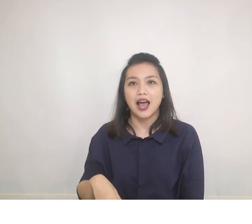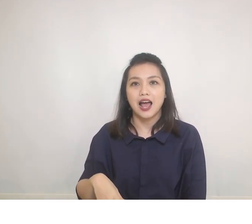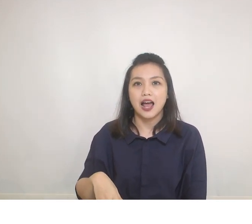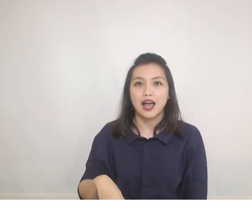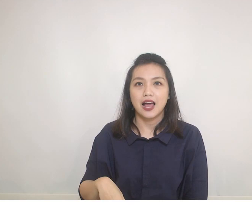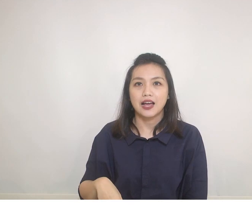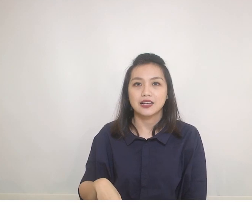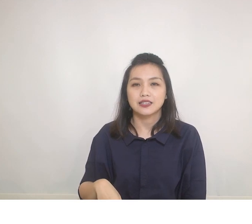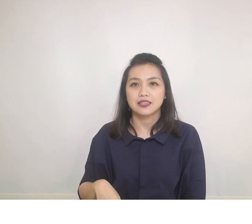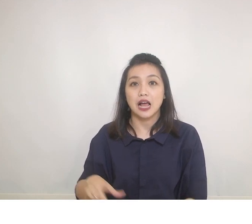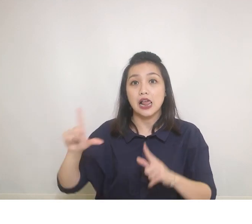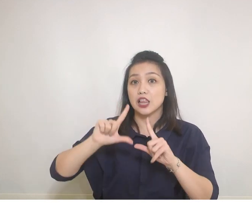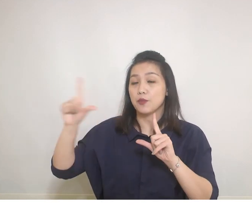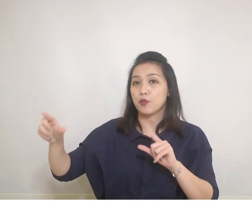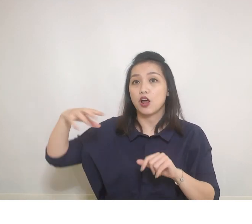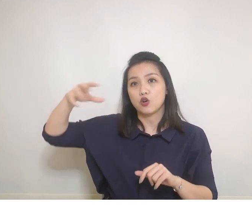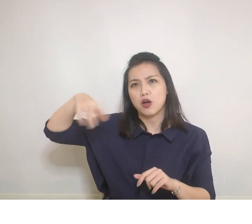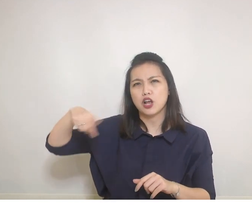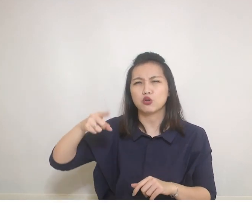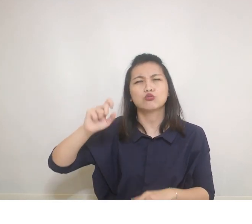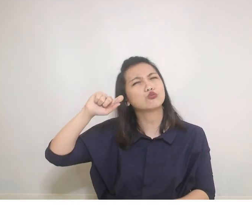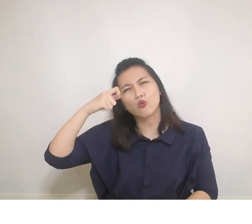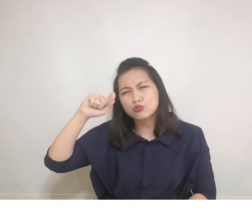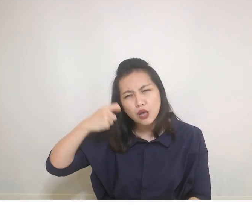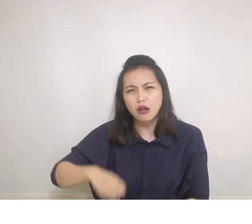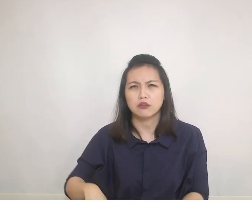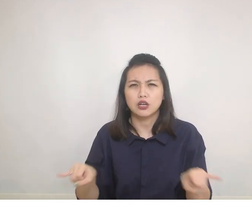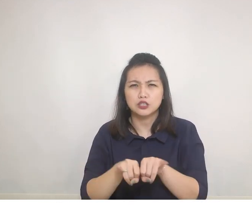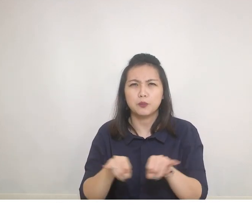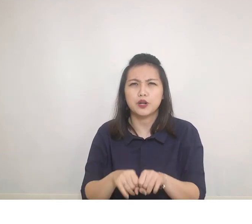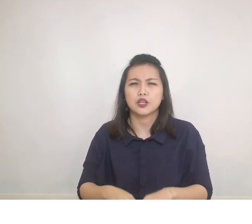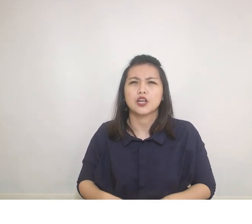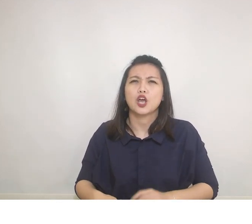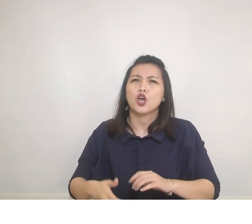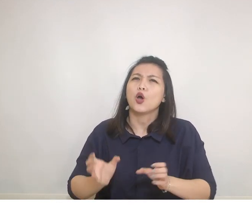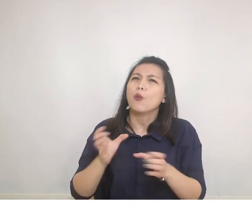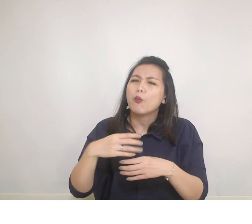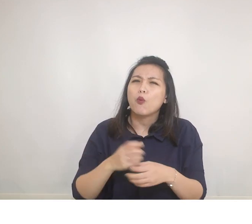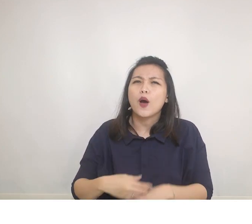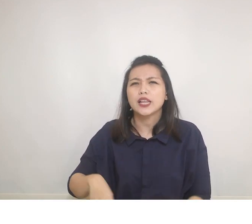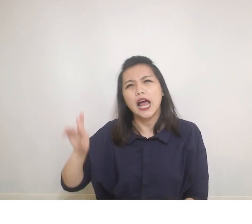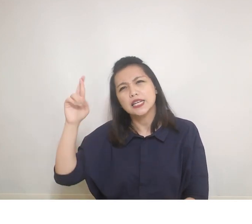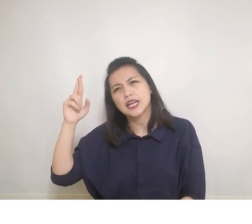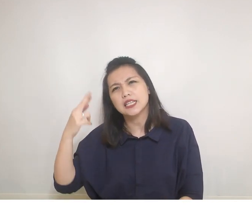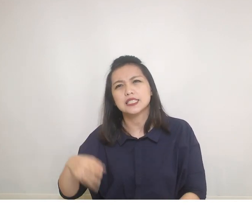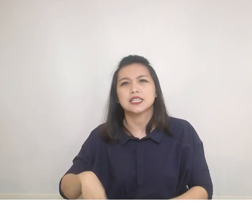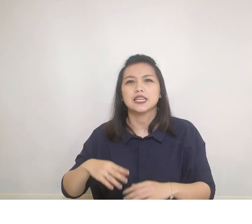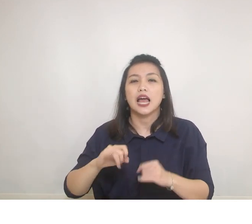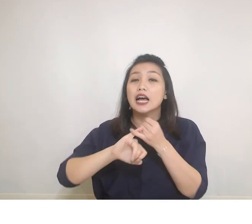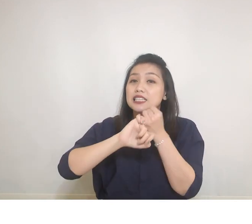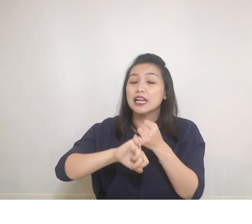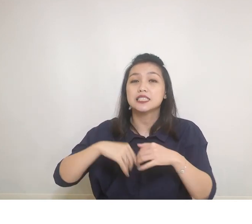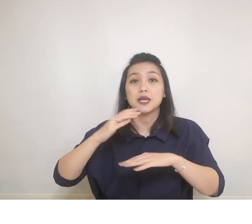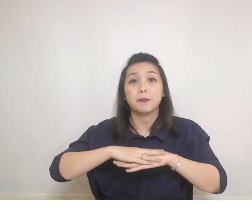itu dari sana dapat banyak privilege dari Tuhan lah. Sebenarnya itu Tuhan yang atur kalau menurut saya untuk bisa semuanya